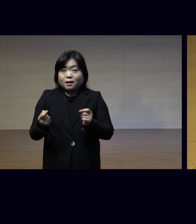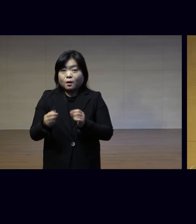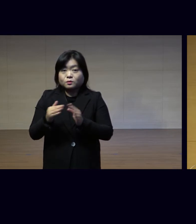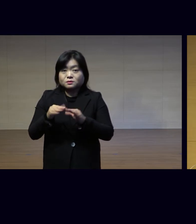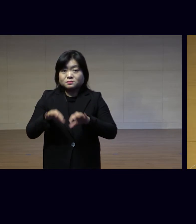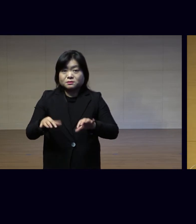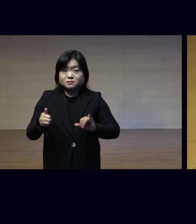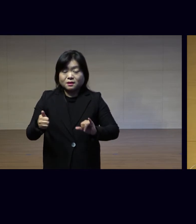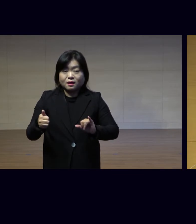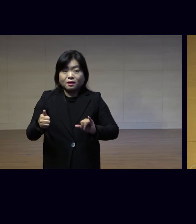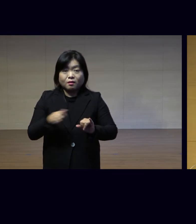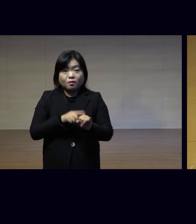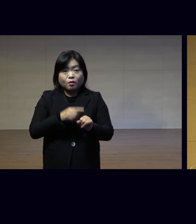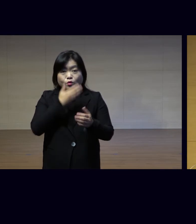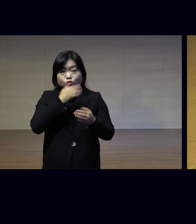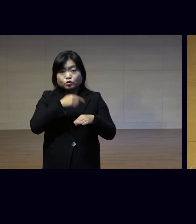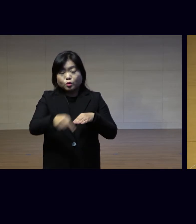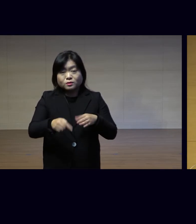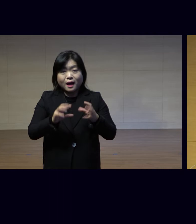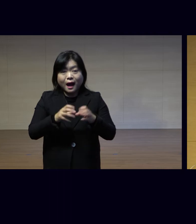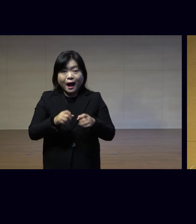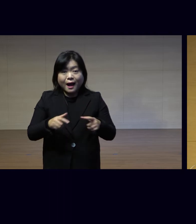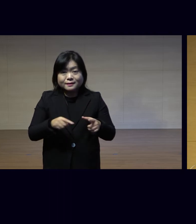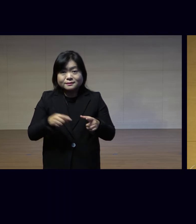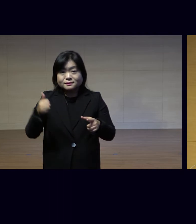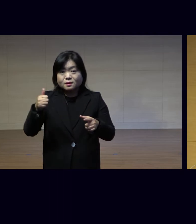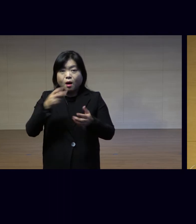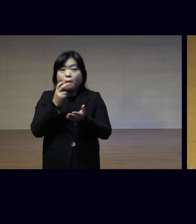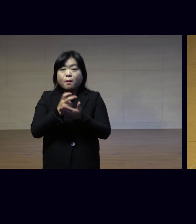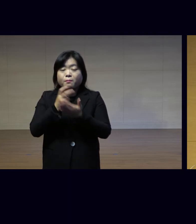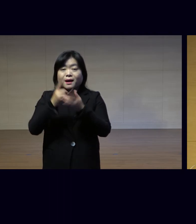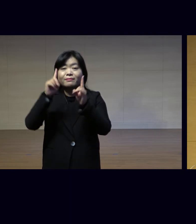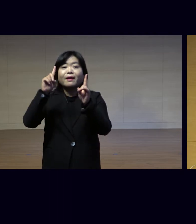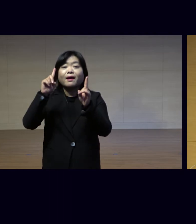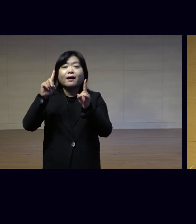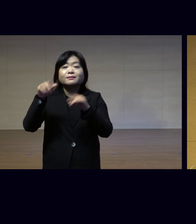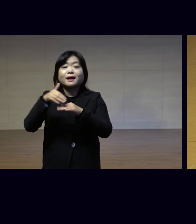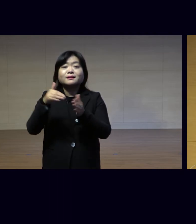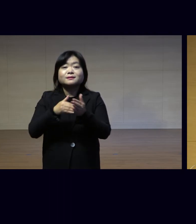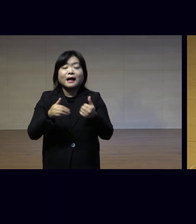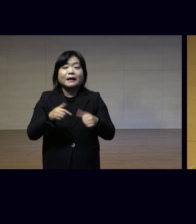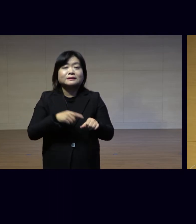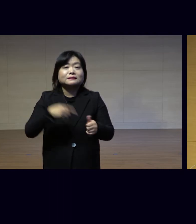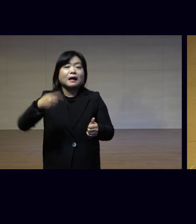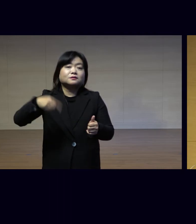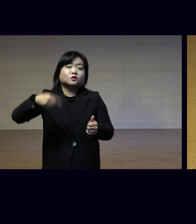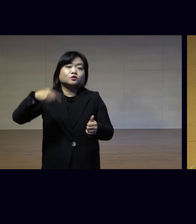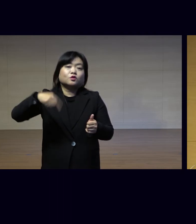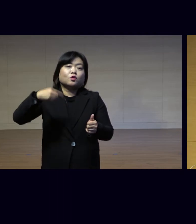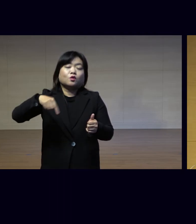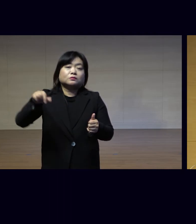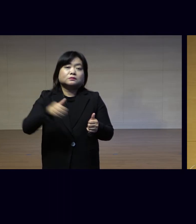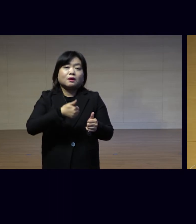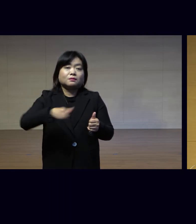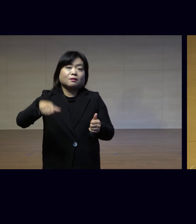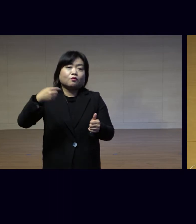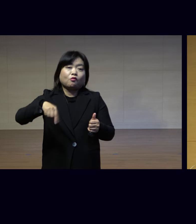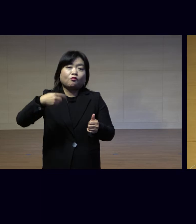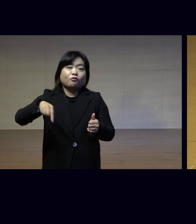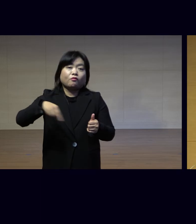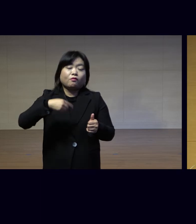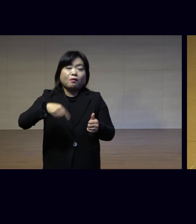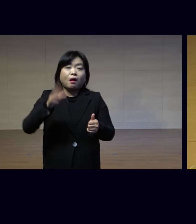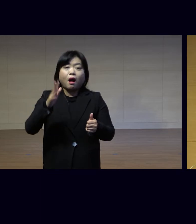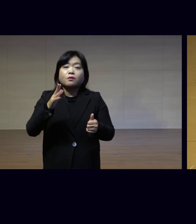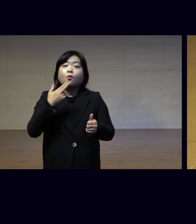그 집은 좀 귀족인데 그 집 아이들을 얘가 이제 법과대학생일 때 가르쳤어요. 그래서 이제 들락거리는데 매일 강의가